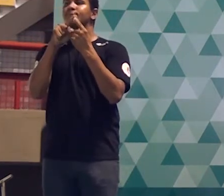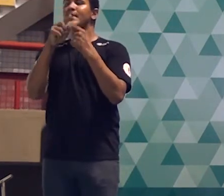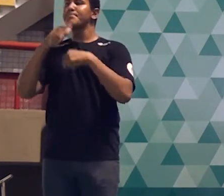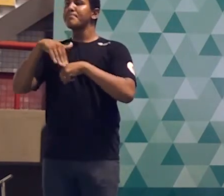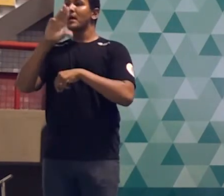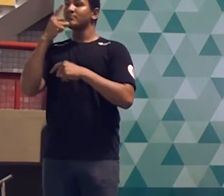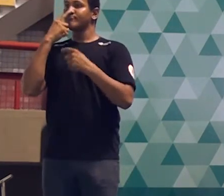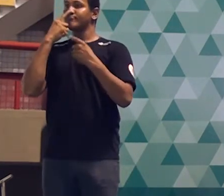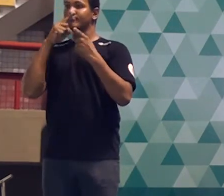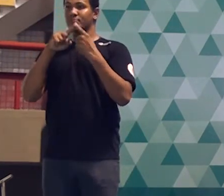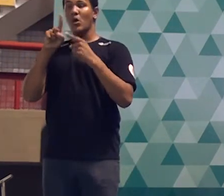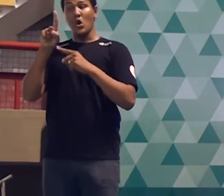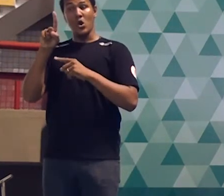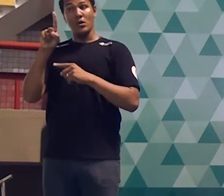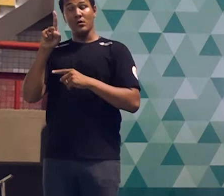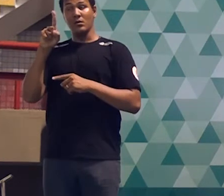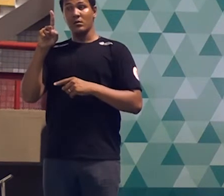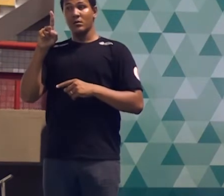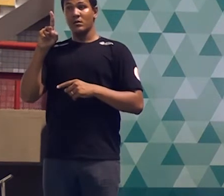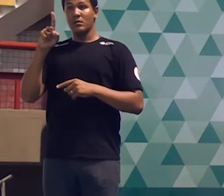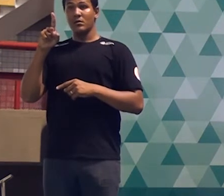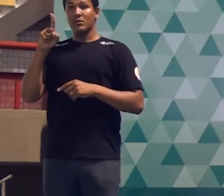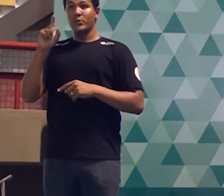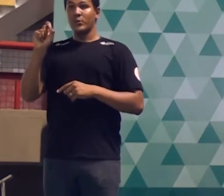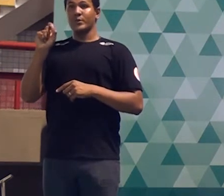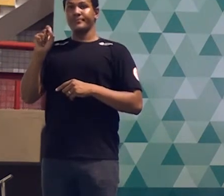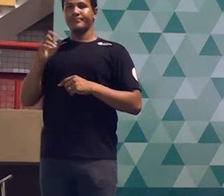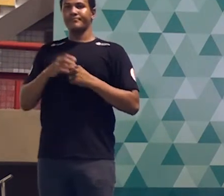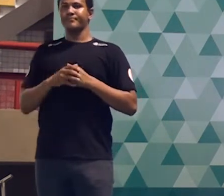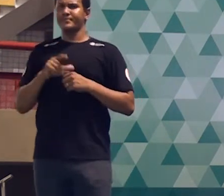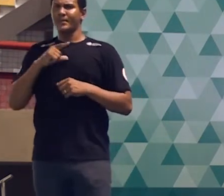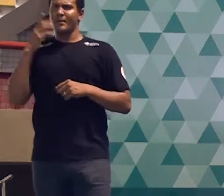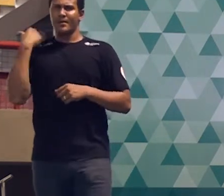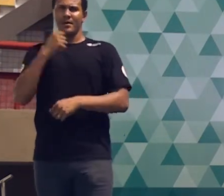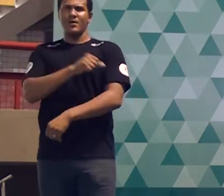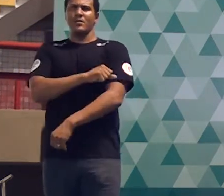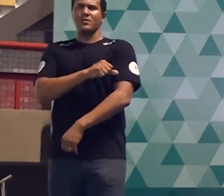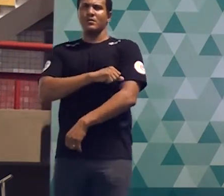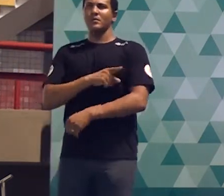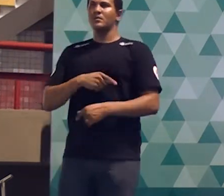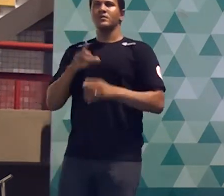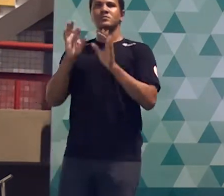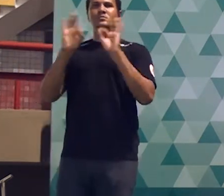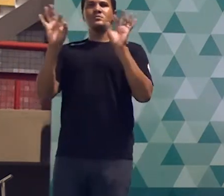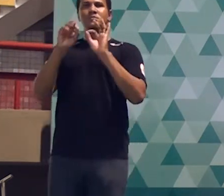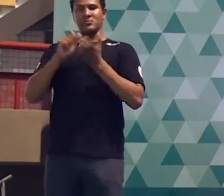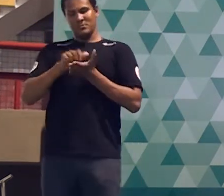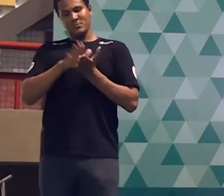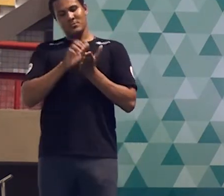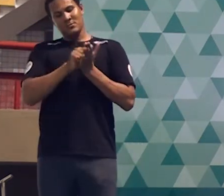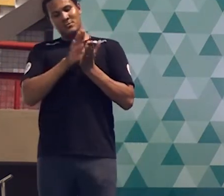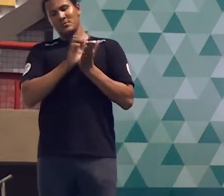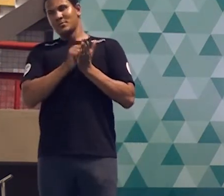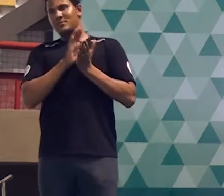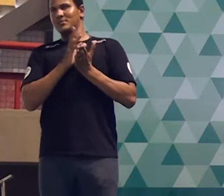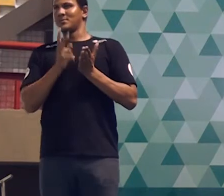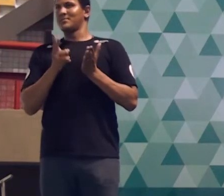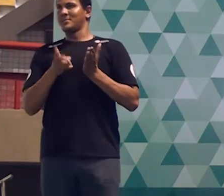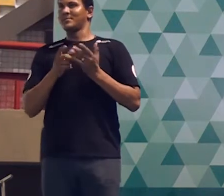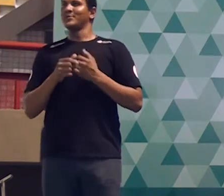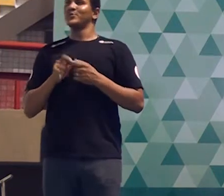pessoas, gravem essa frase também. Teve um aluno de alguns anos aqui que dizia, professor, as frases que o senhor dizia eu copiava tudinho, né?